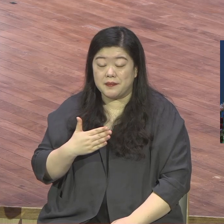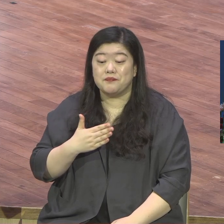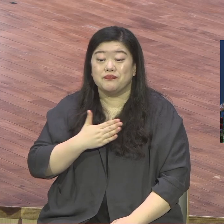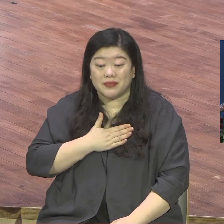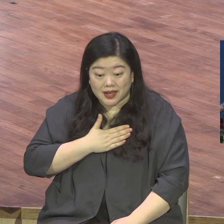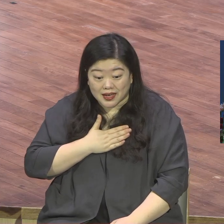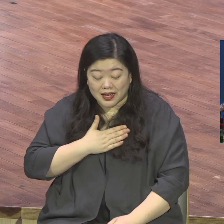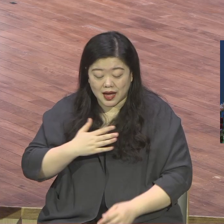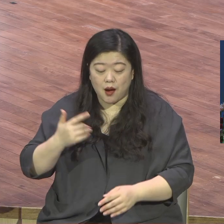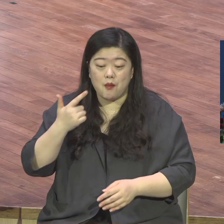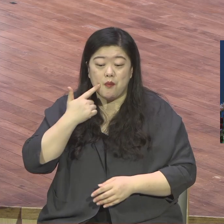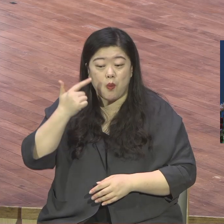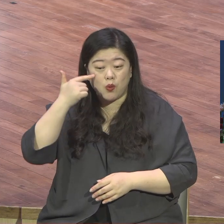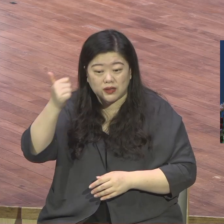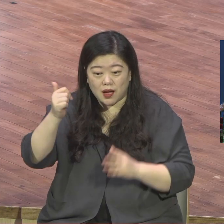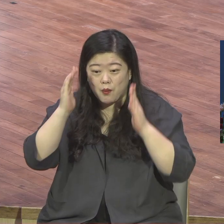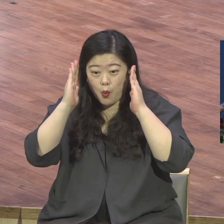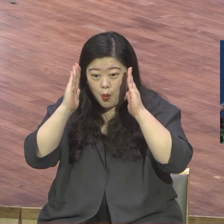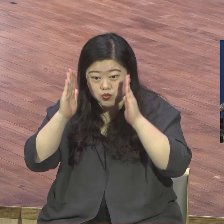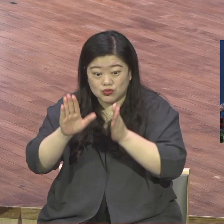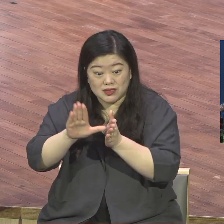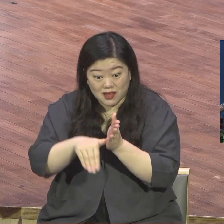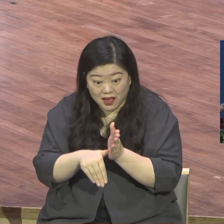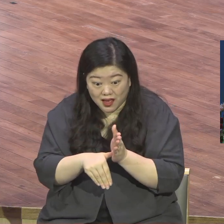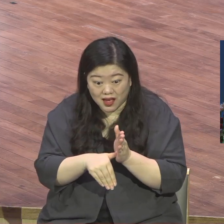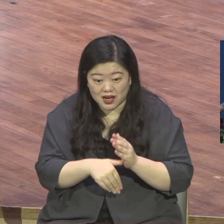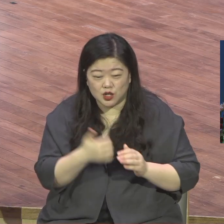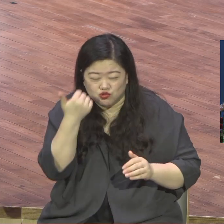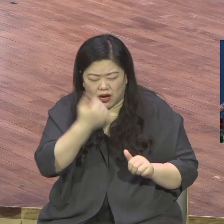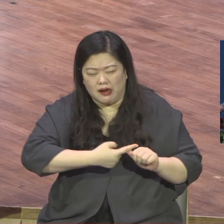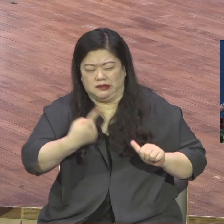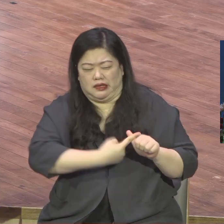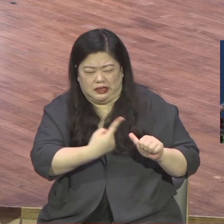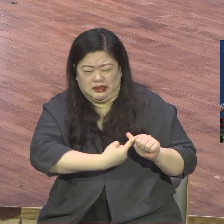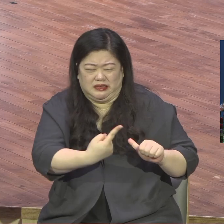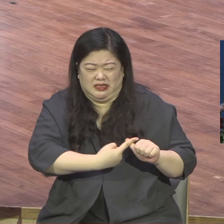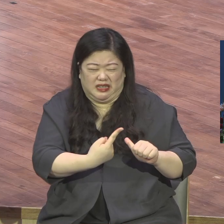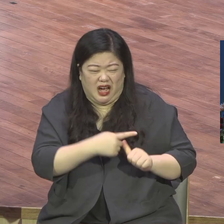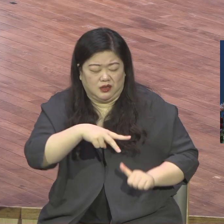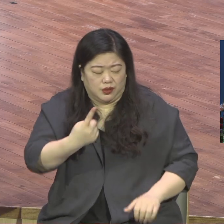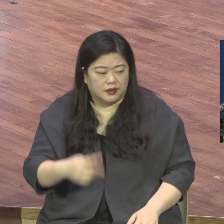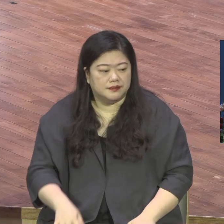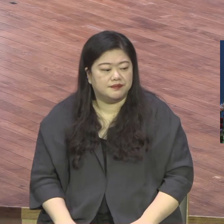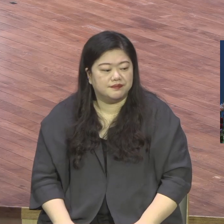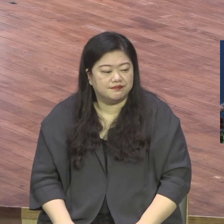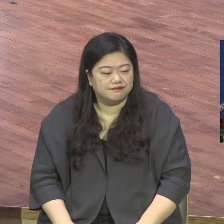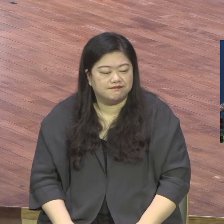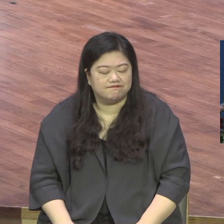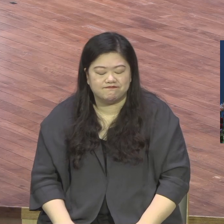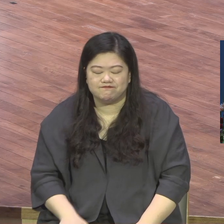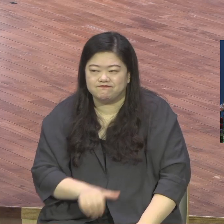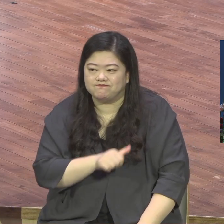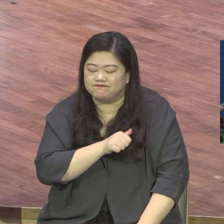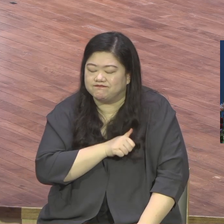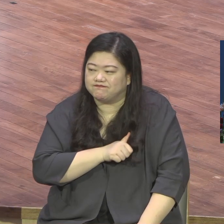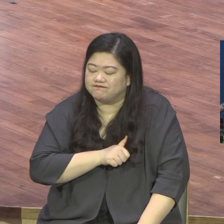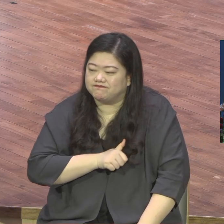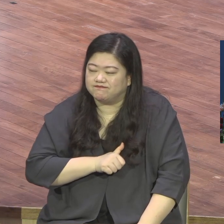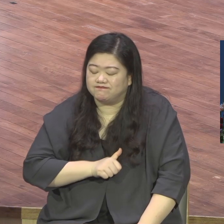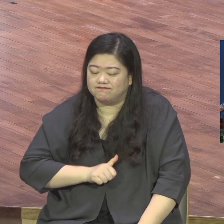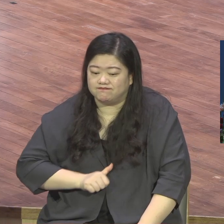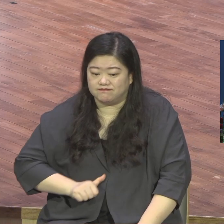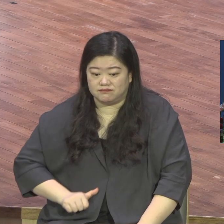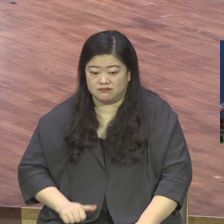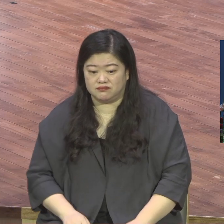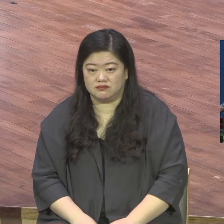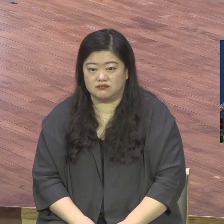사람도 저 사람이 아 전도하고 막 기도하고 교회 부흥 일으킨대요. 저보고 심각하게